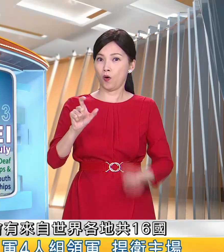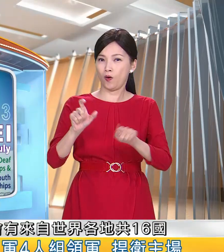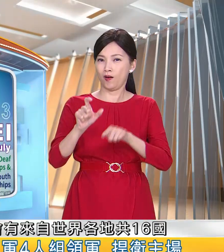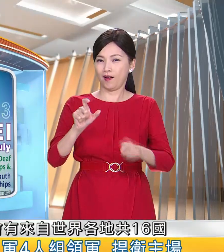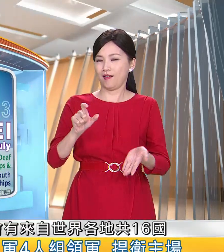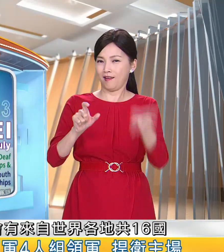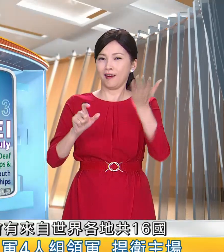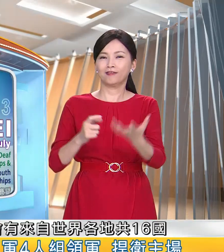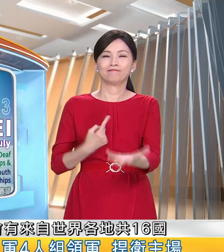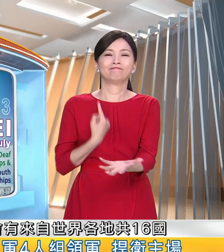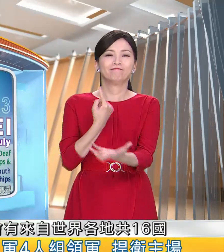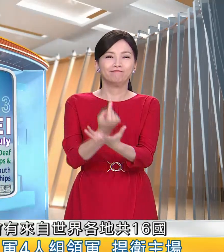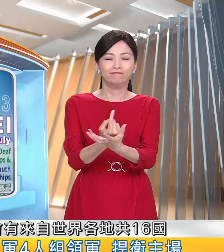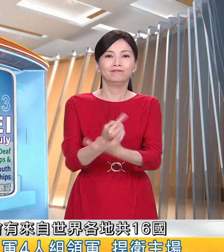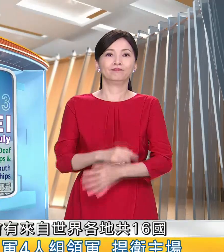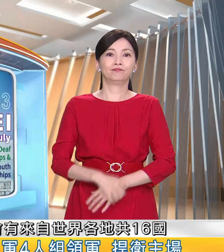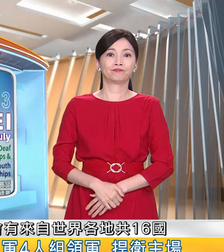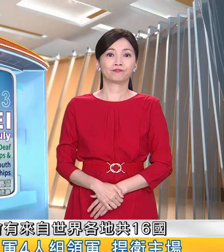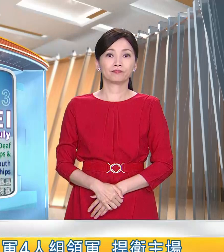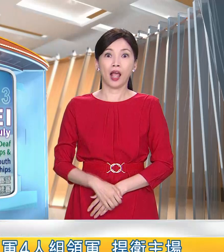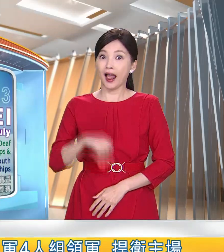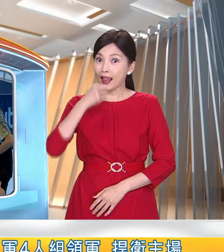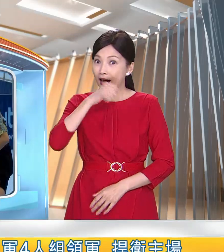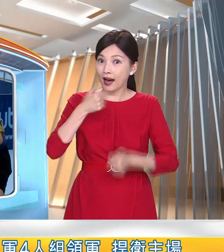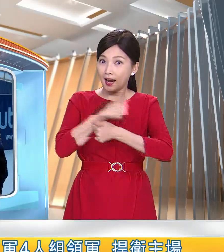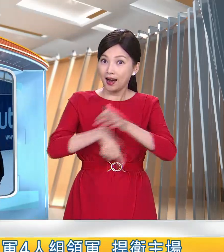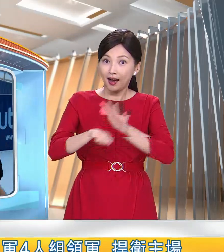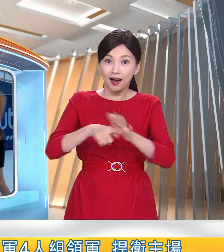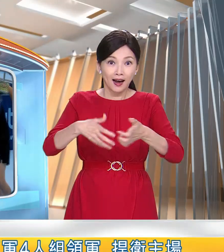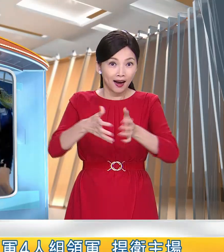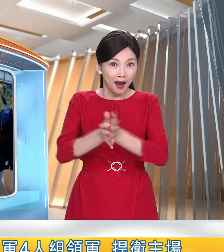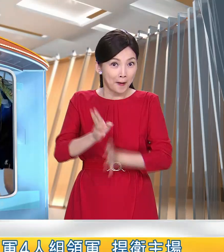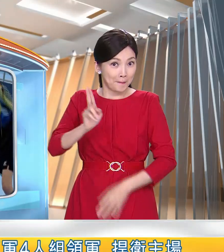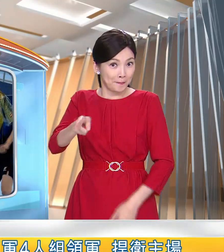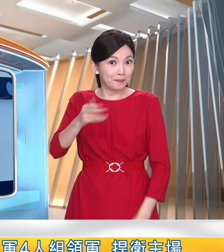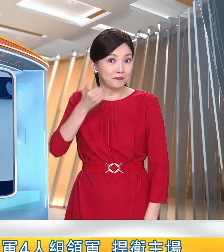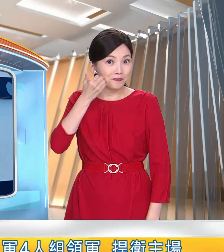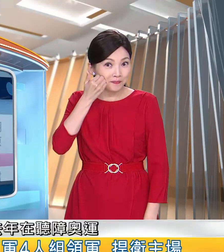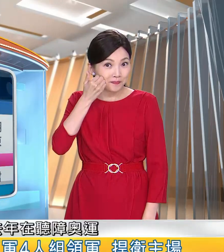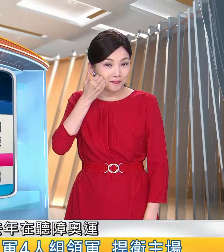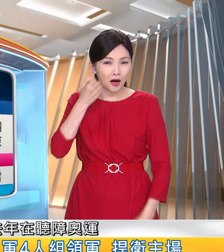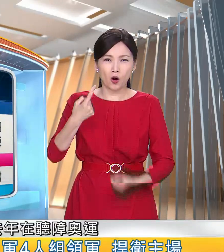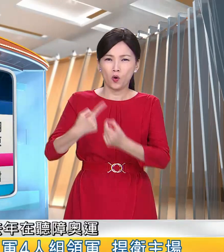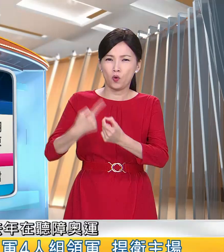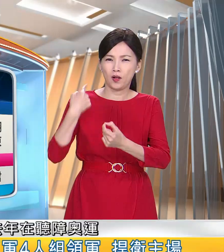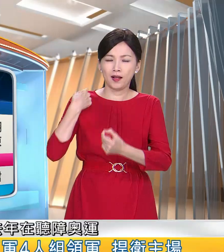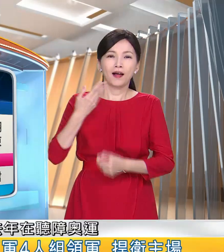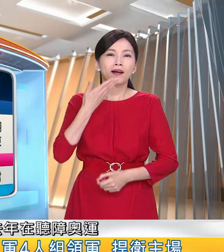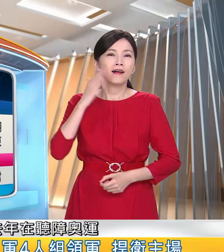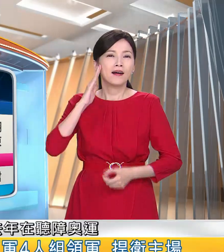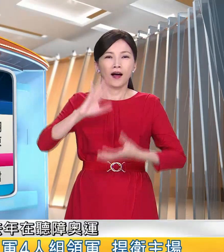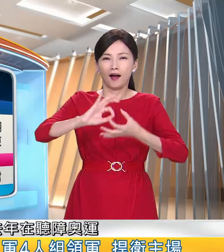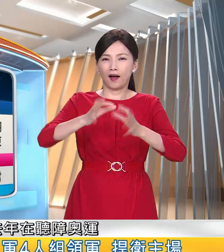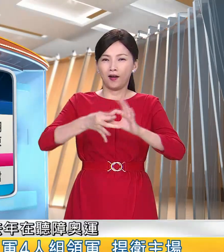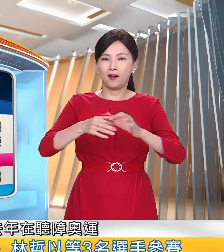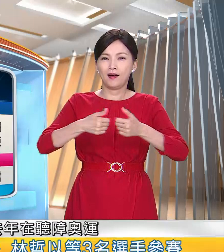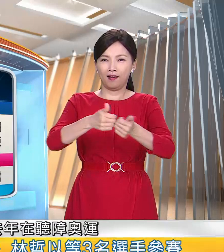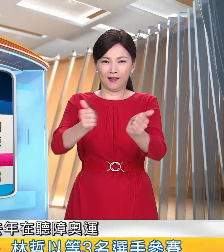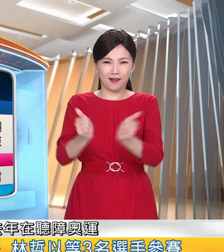各地共十六国超过一百六十人参与，而我国代表队派出去